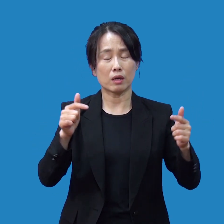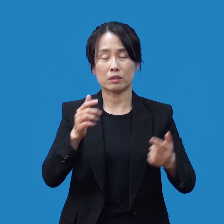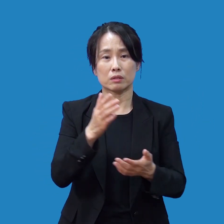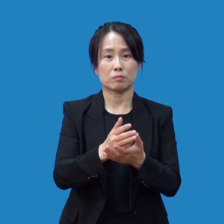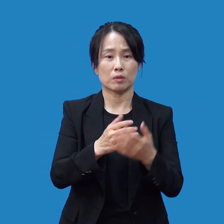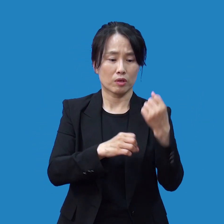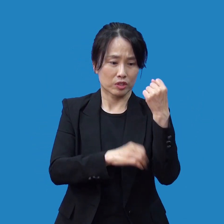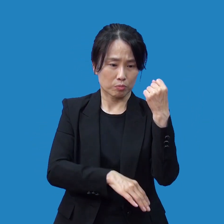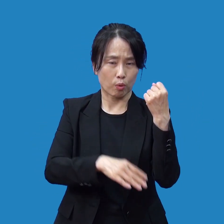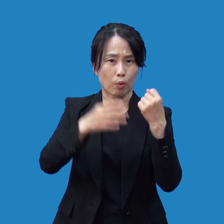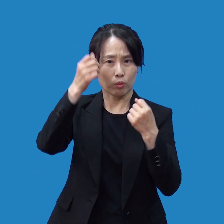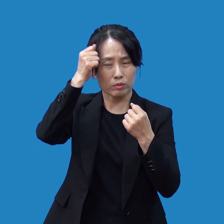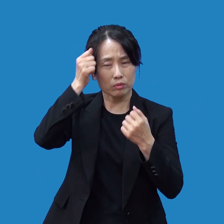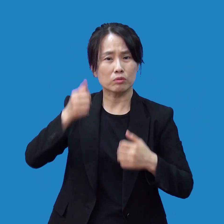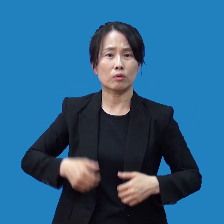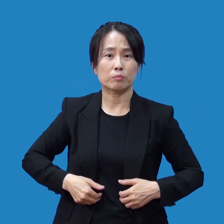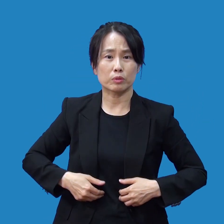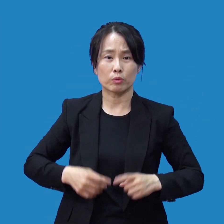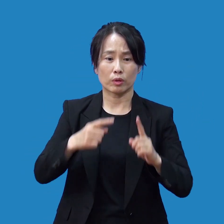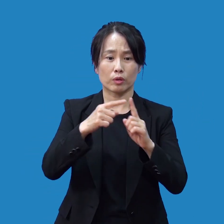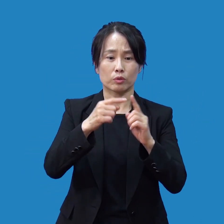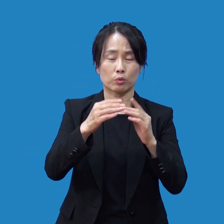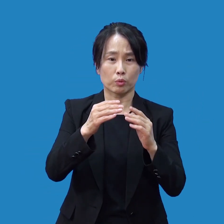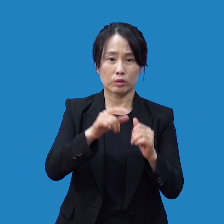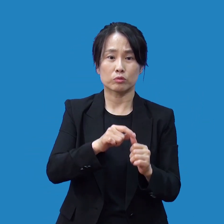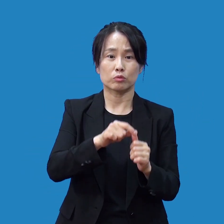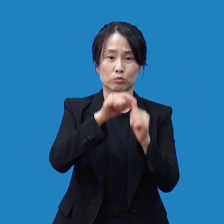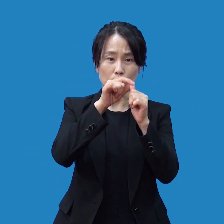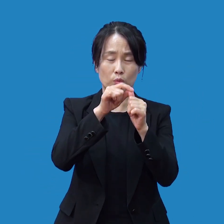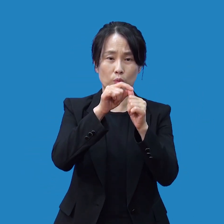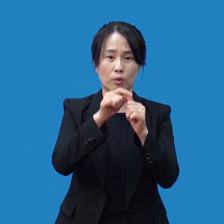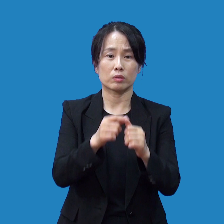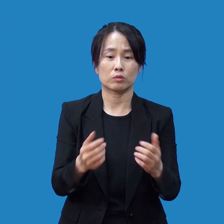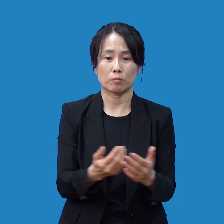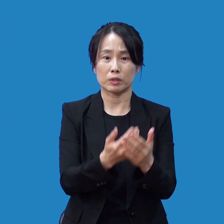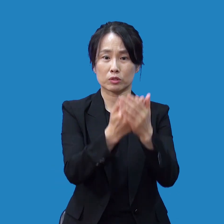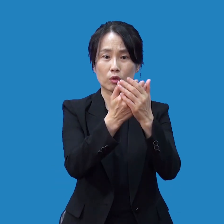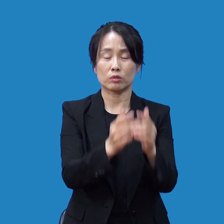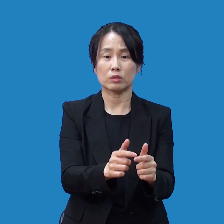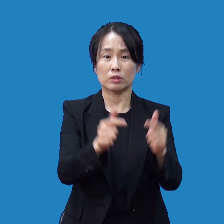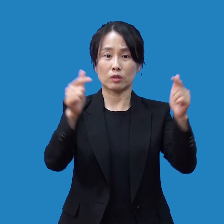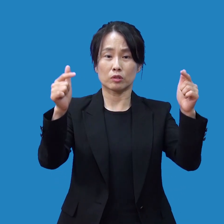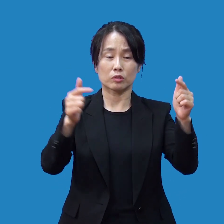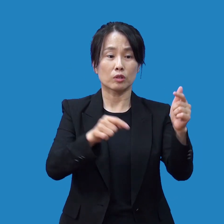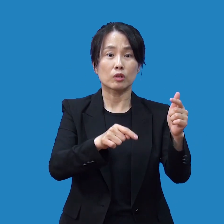보내시고 교회를 살리시고 성장하게 하시는 분이 누구십니까?